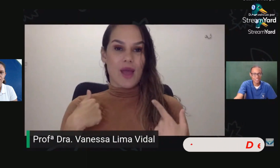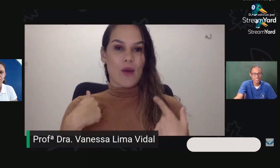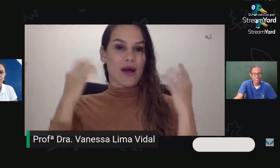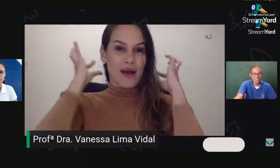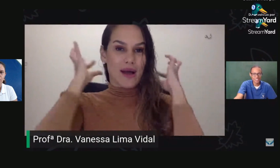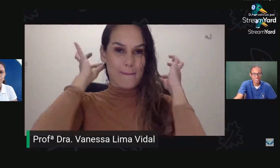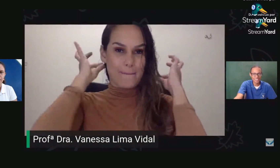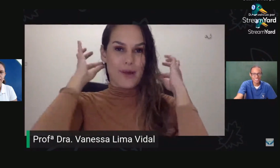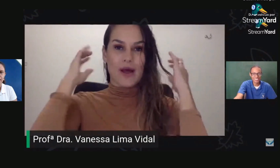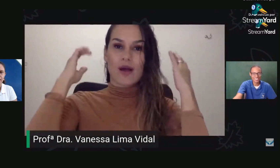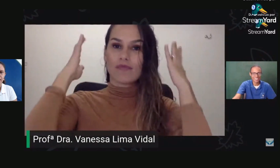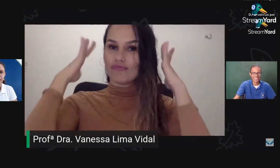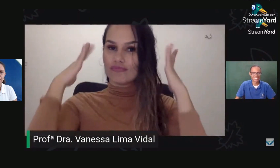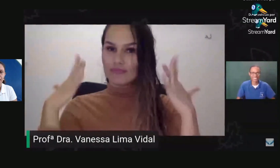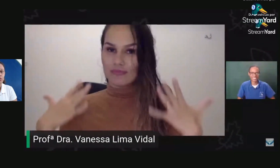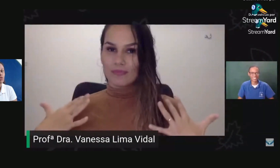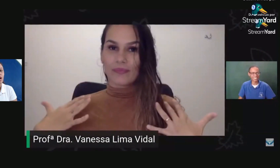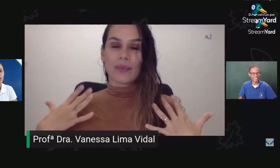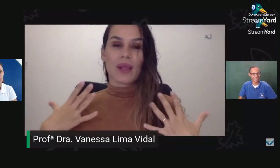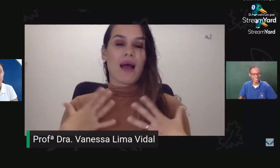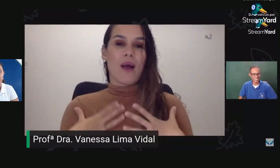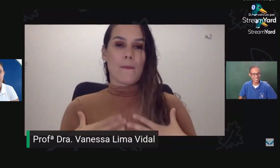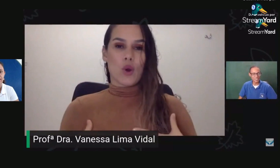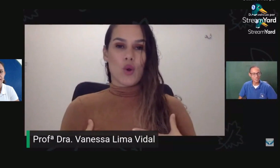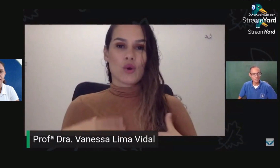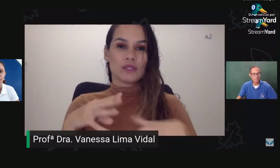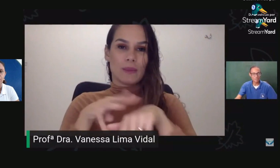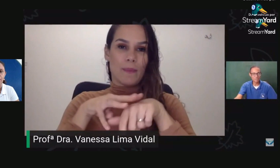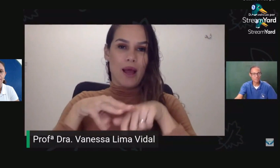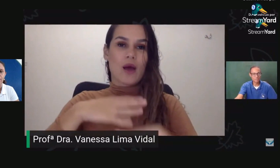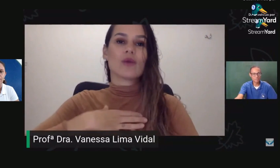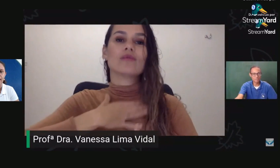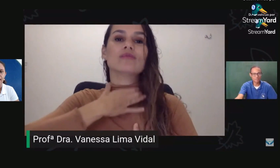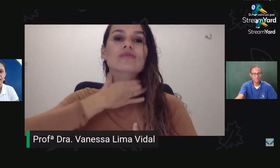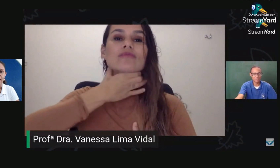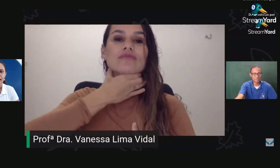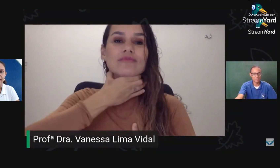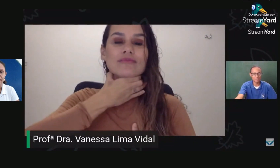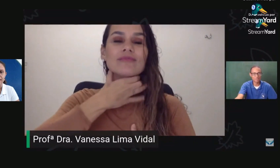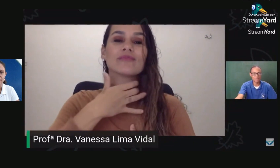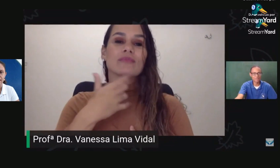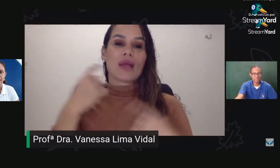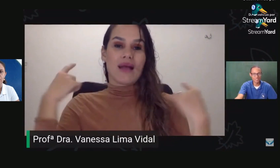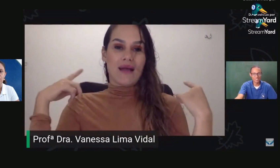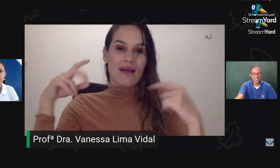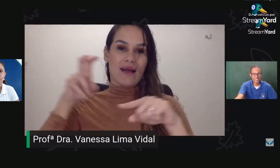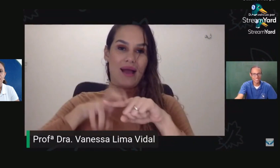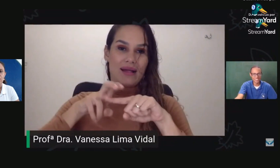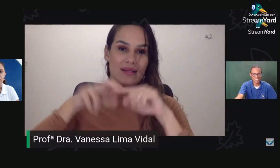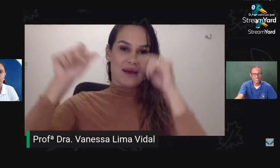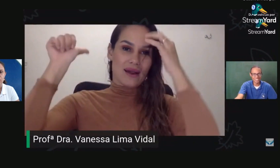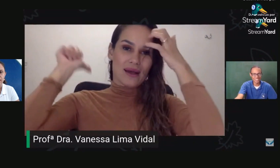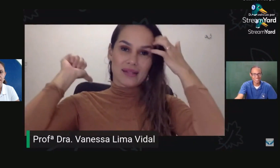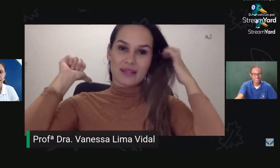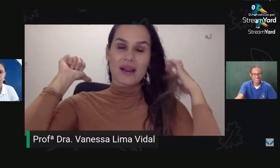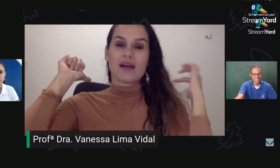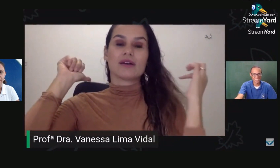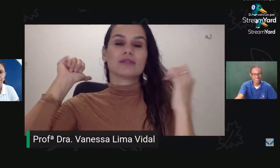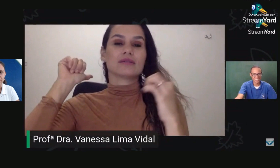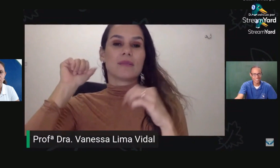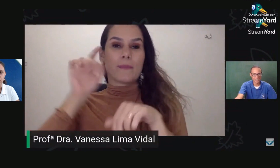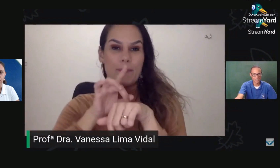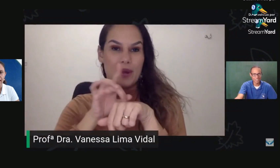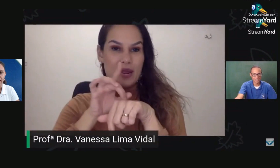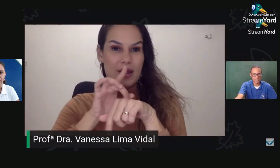sobre a minha audiodescrição, meu cabelo, né, é castanho, estou utilizando